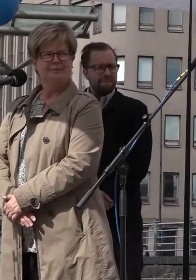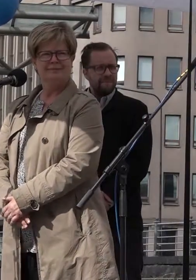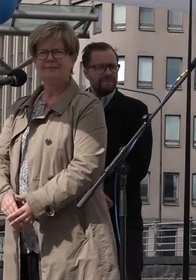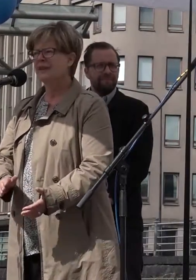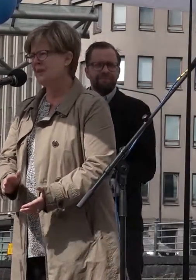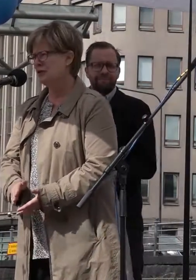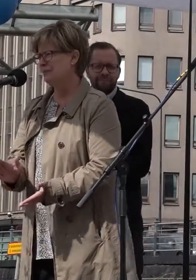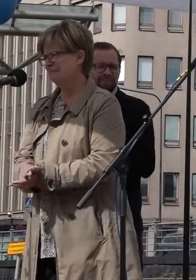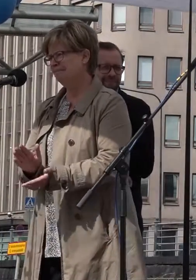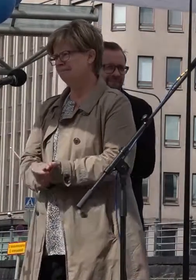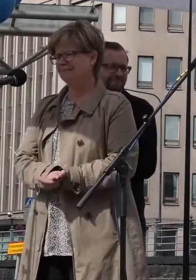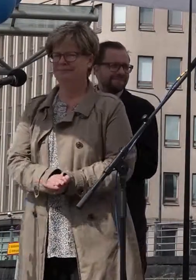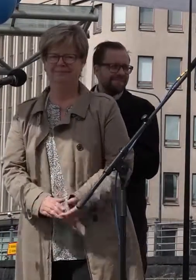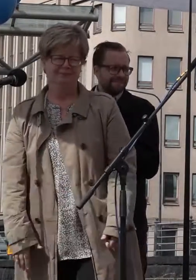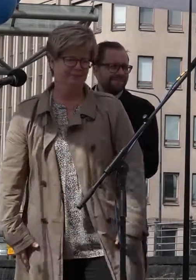Kiitoksia kaikille. Kiitos.